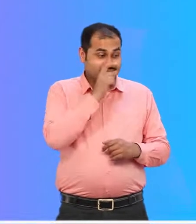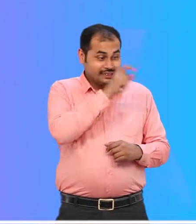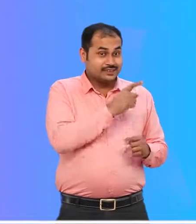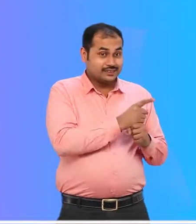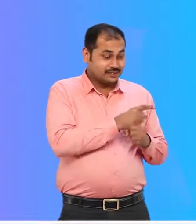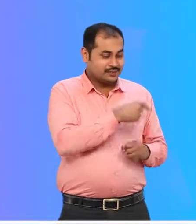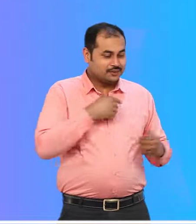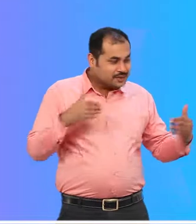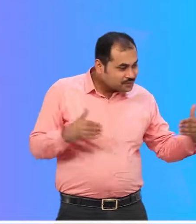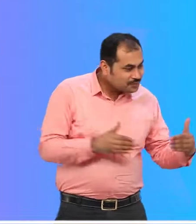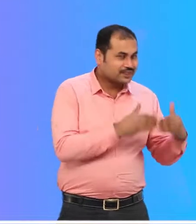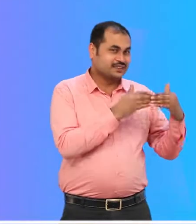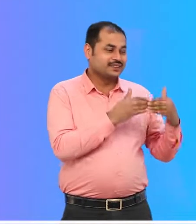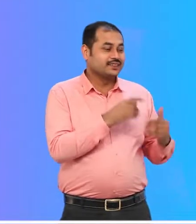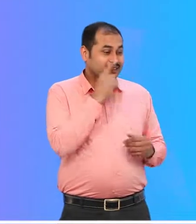से मैडम से होती है